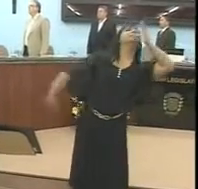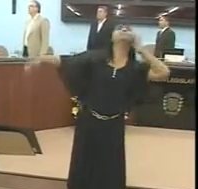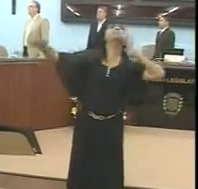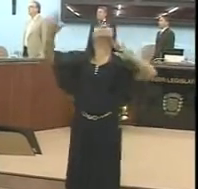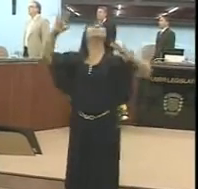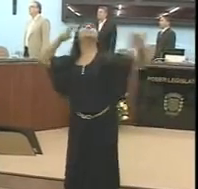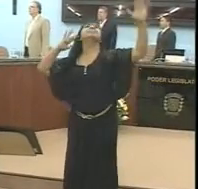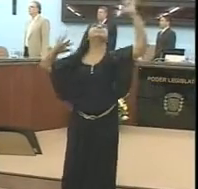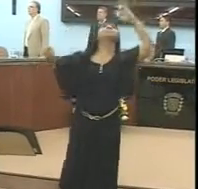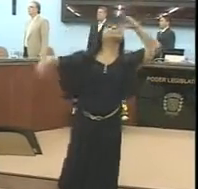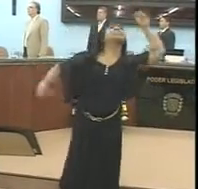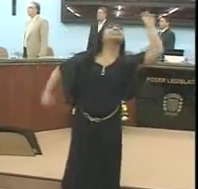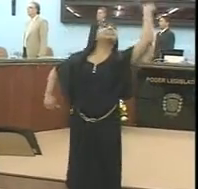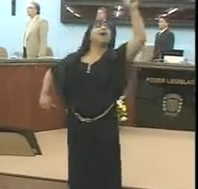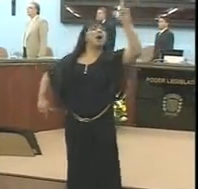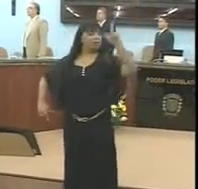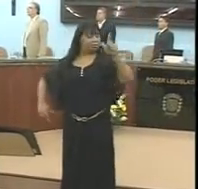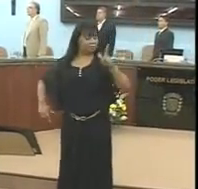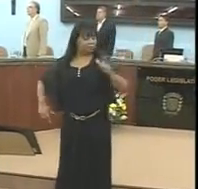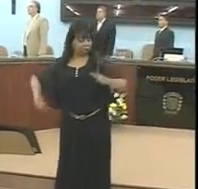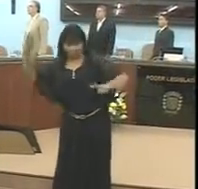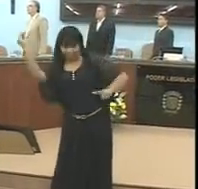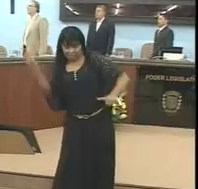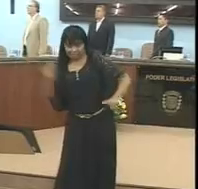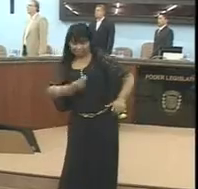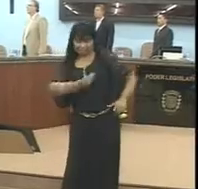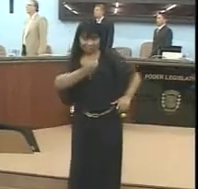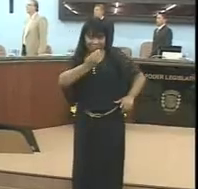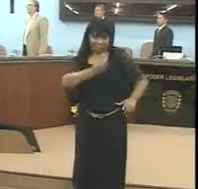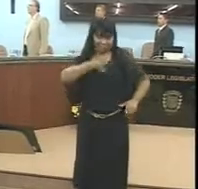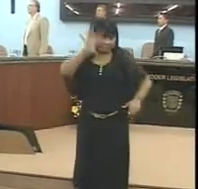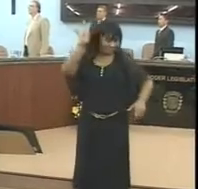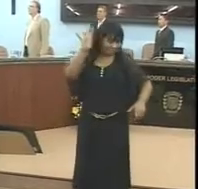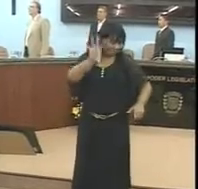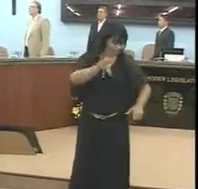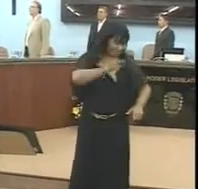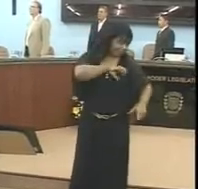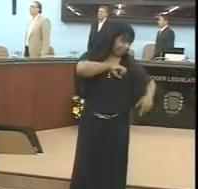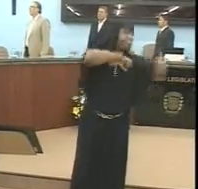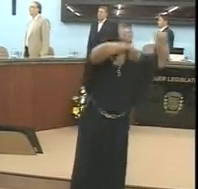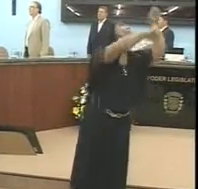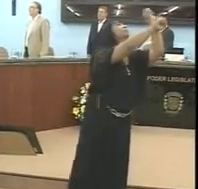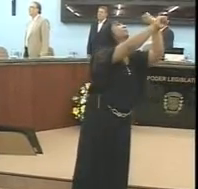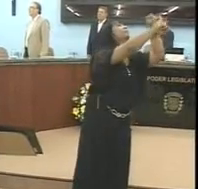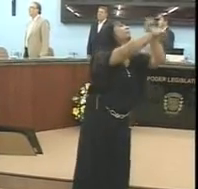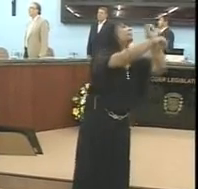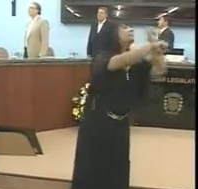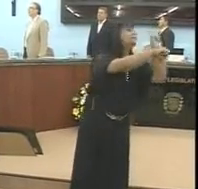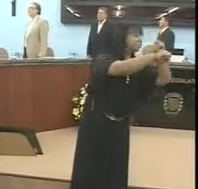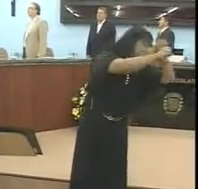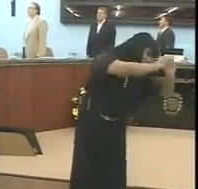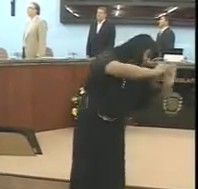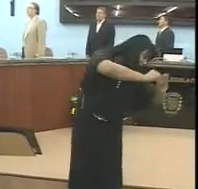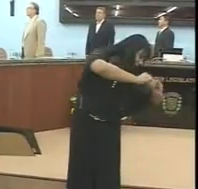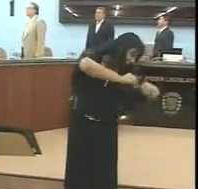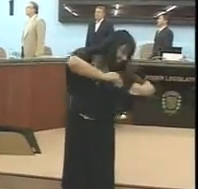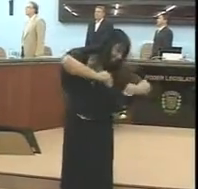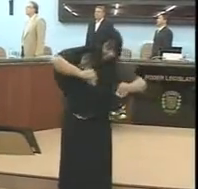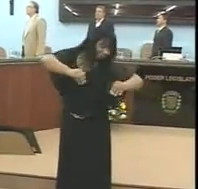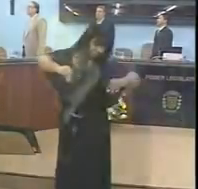Brasil, um sonho intenso, um raio vívido de amor e de esperança,